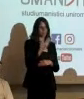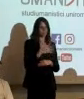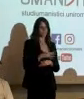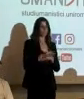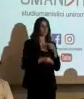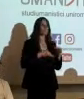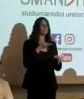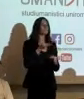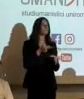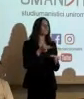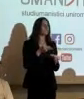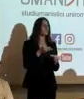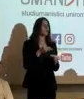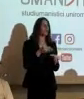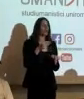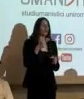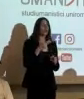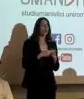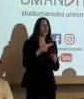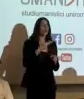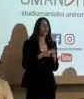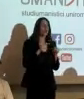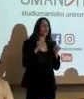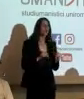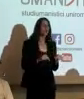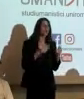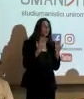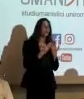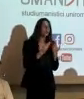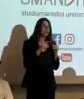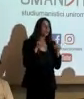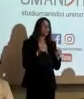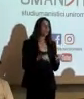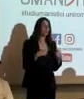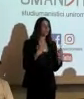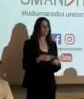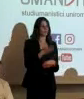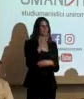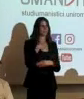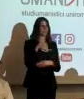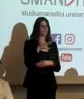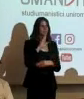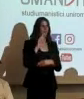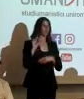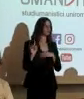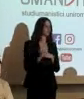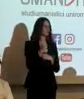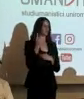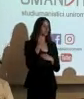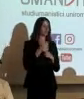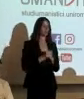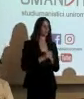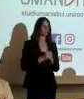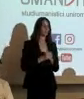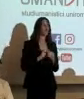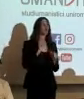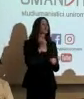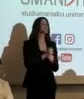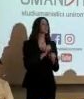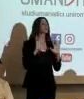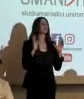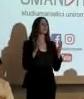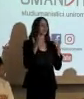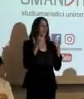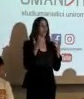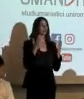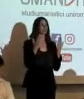Roma, che è un vantaggio straordinario, e ve lo dice chi di Roma non è. Poter studiare in questa città storia dell'arte significa